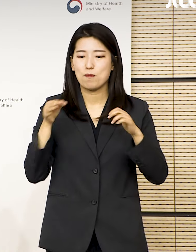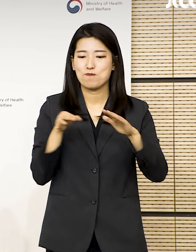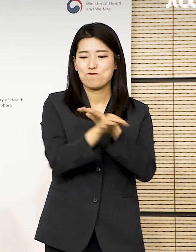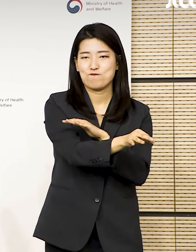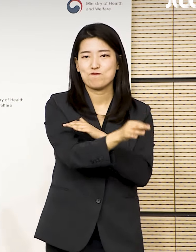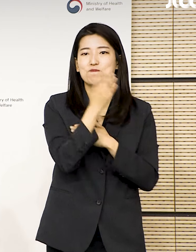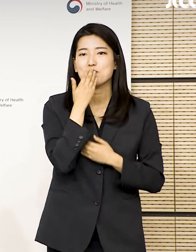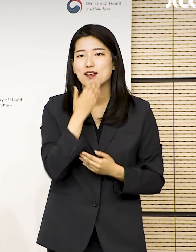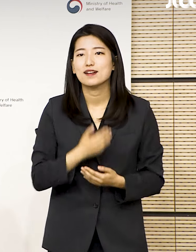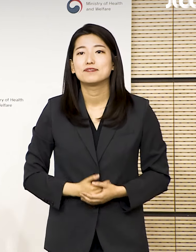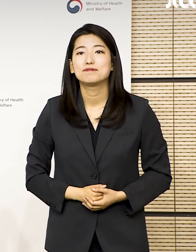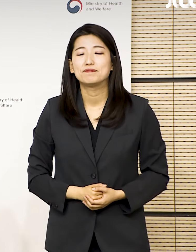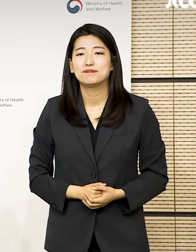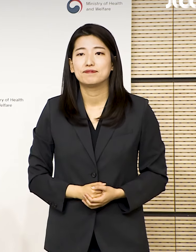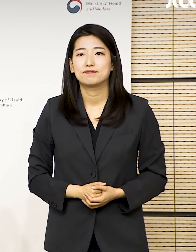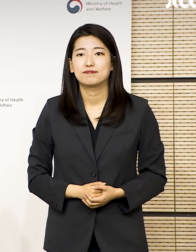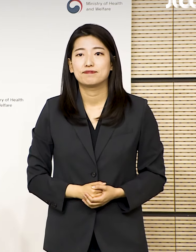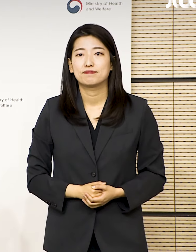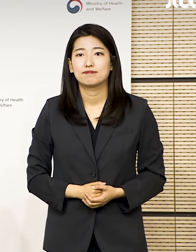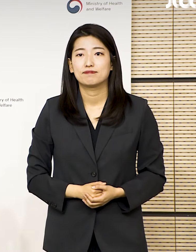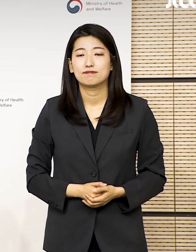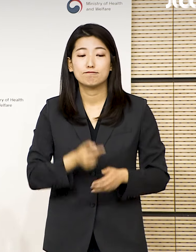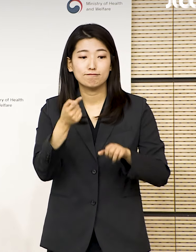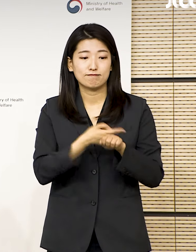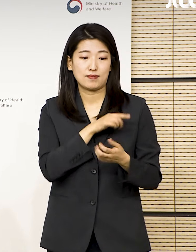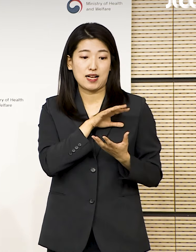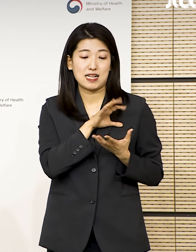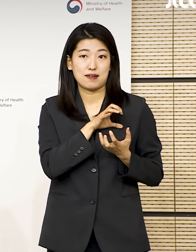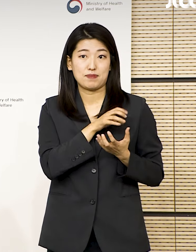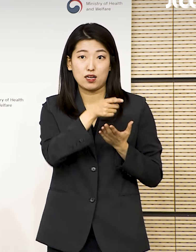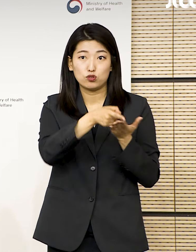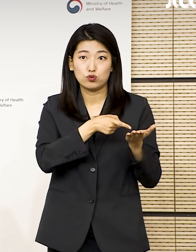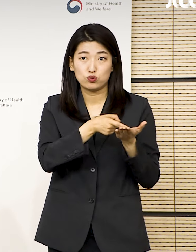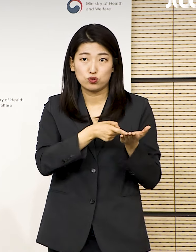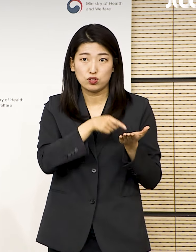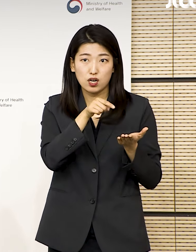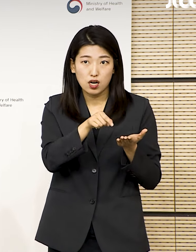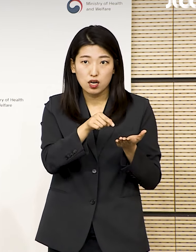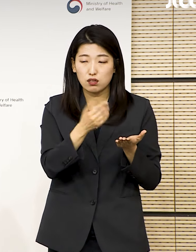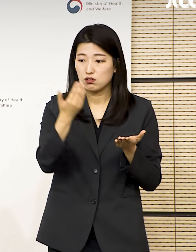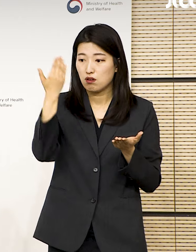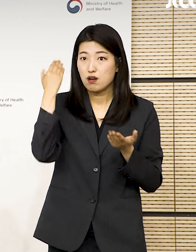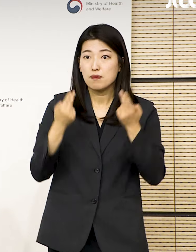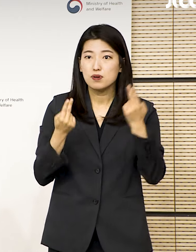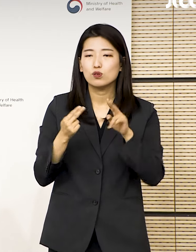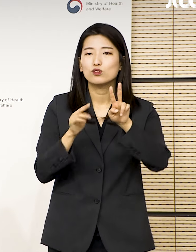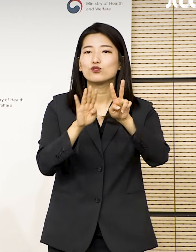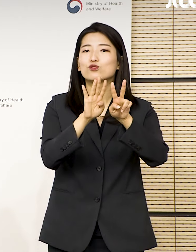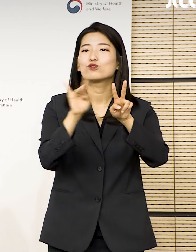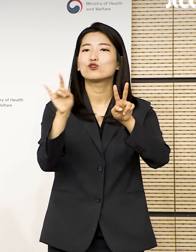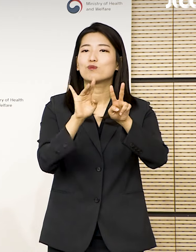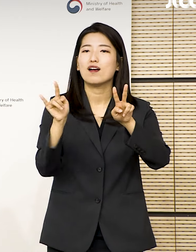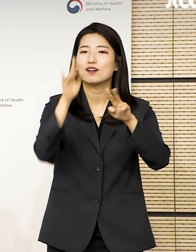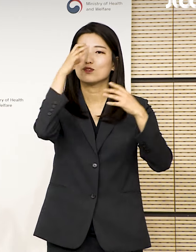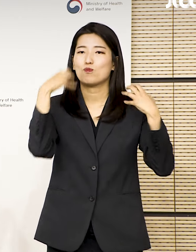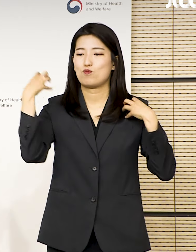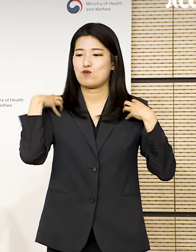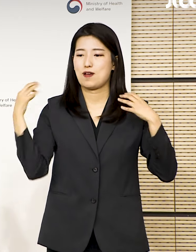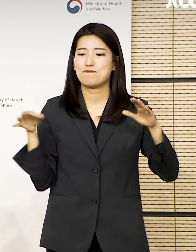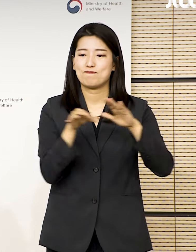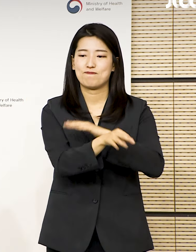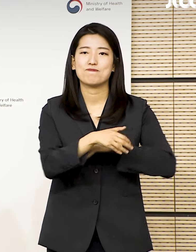이에 따라 중중 심장 질환에 대해서는 기존 대비 최대 두배 이상 수가가 인상됩니다